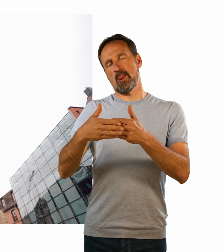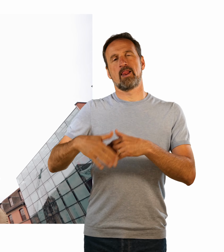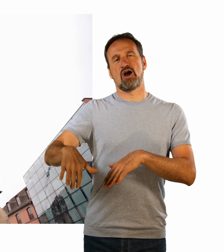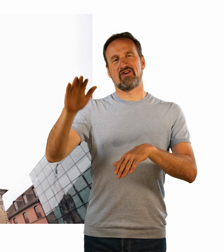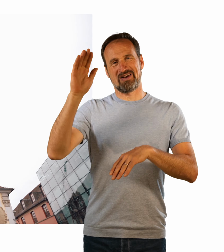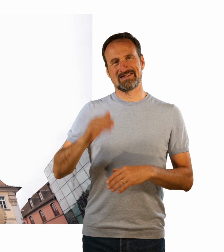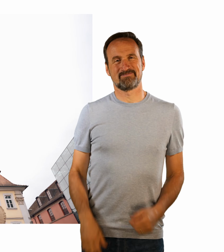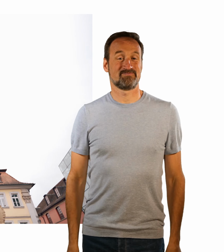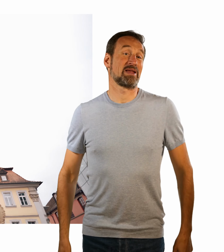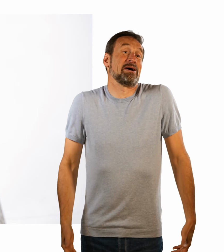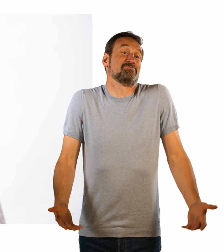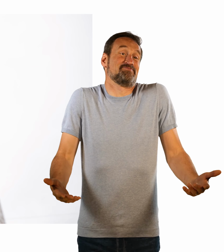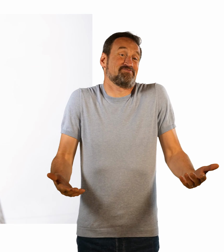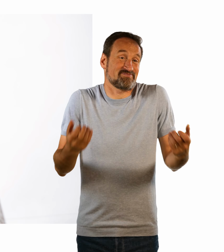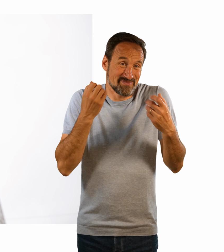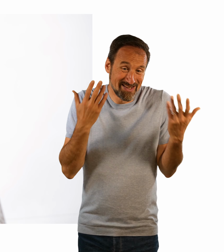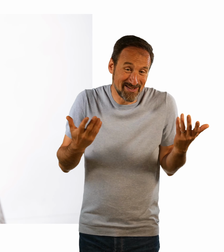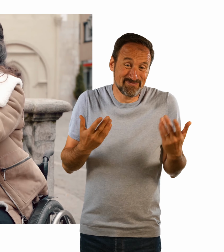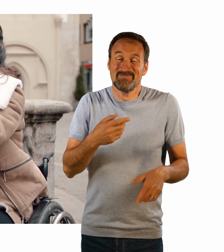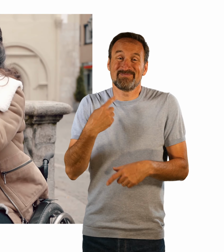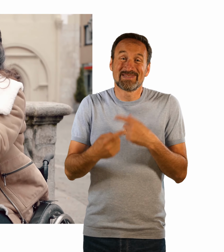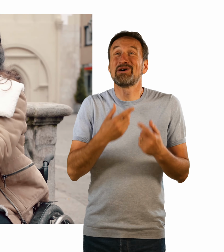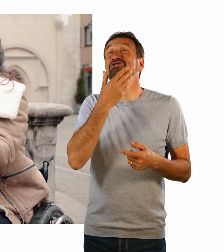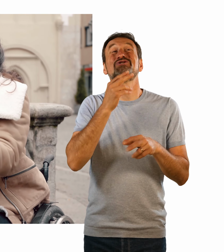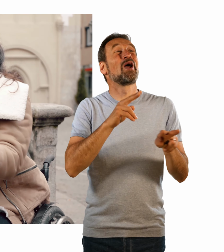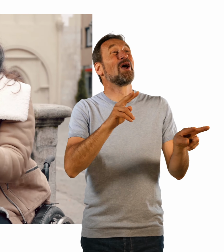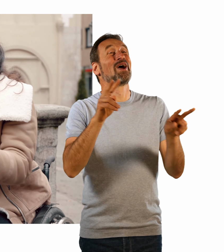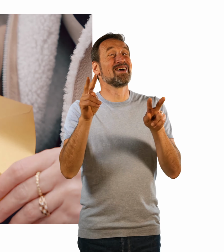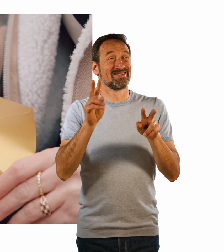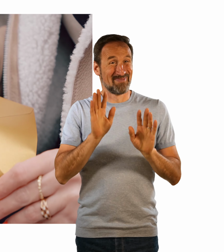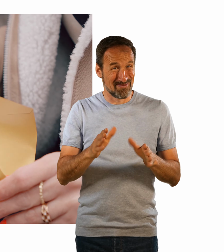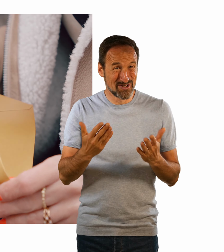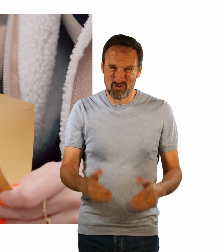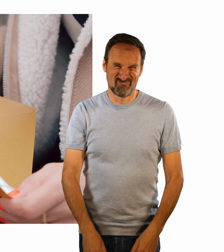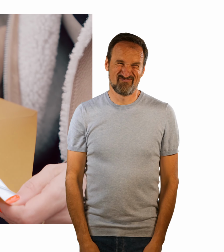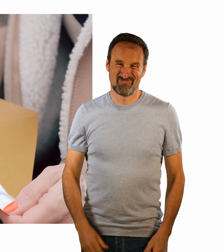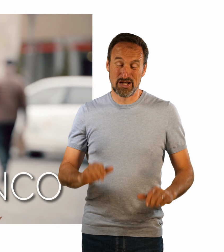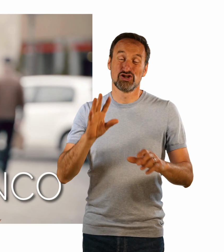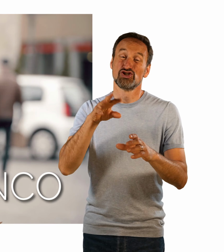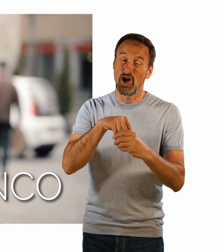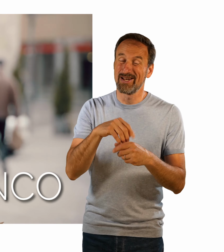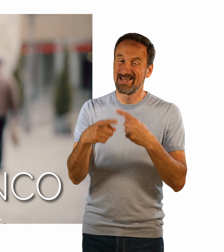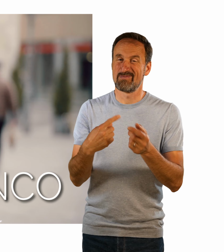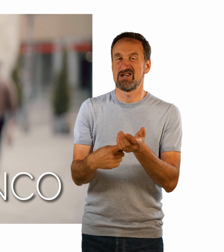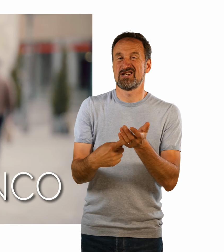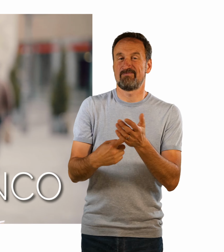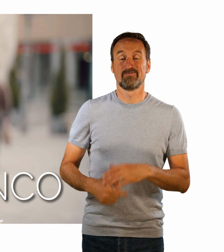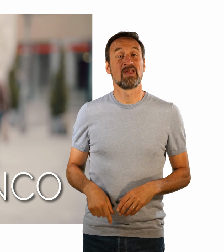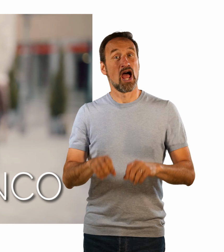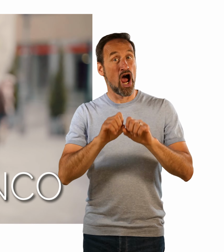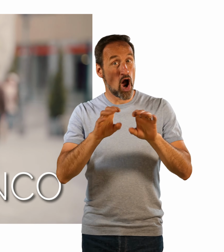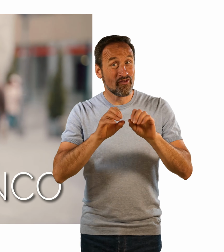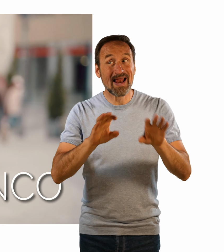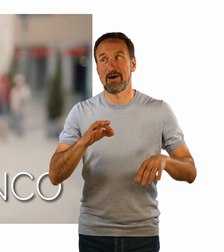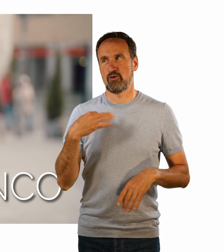Wie so oft, bleibt es nicht bei dem Schönen. Aufklärung steht bei Joyner in allererster Stellung. Auch du sollst heute aufklären, und zwar